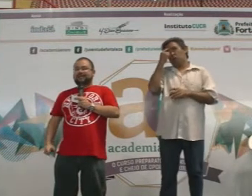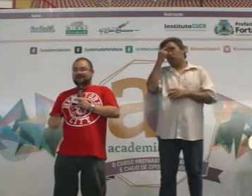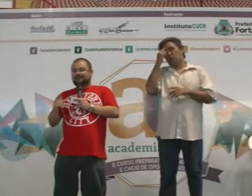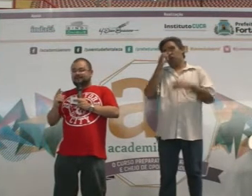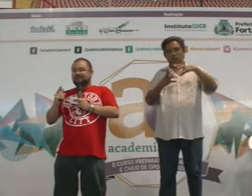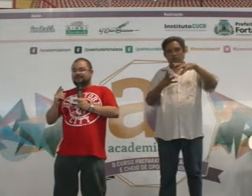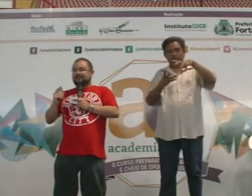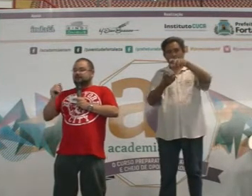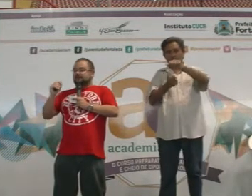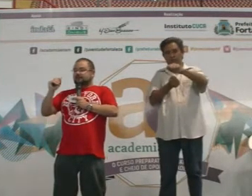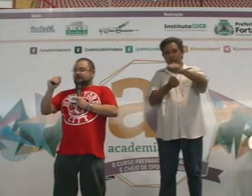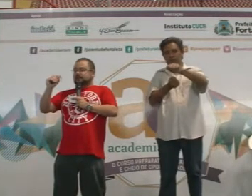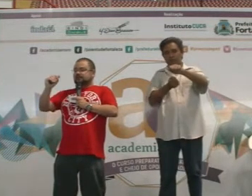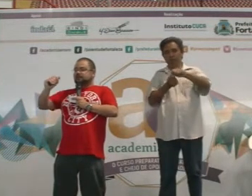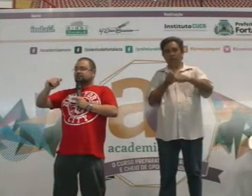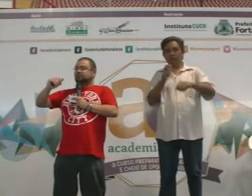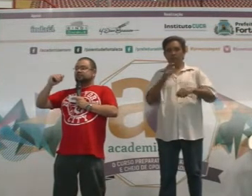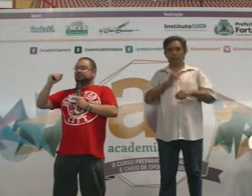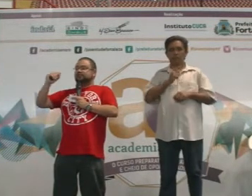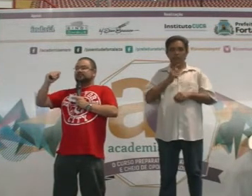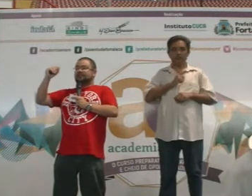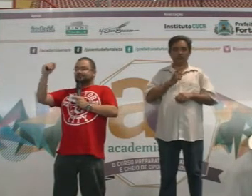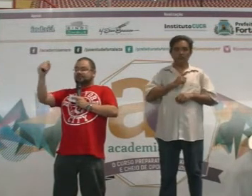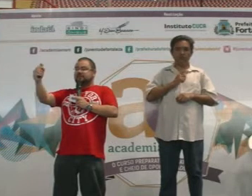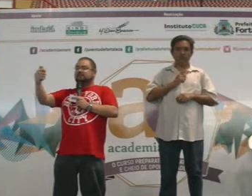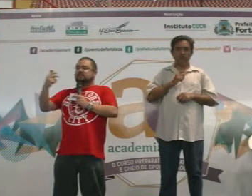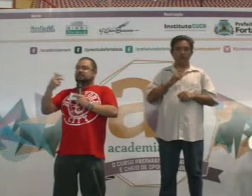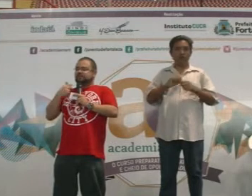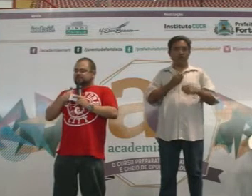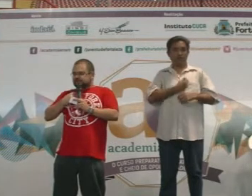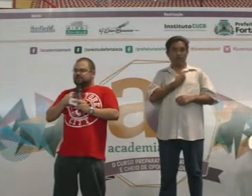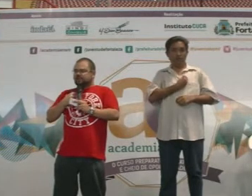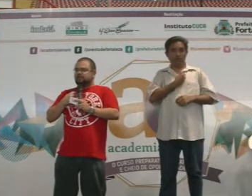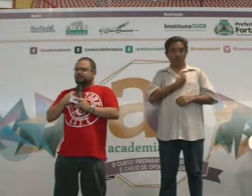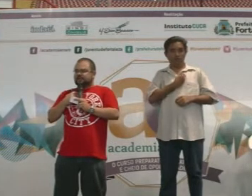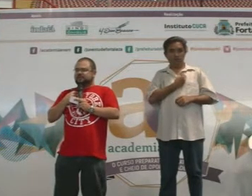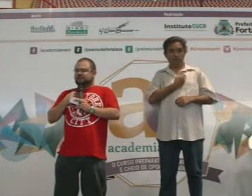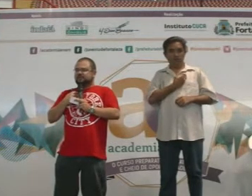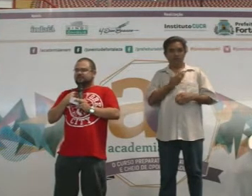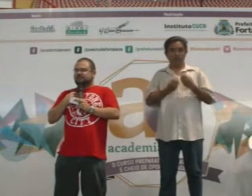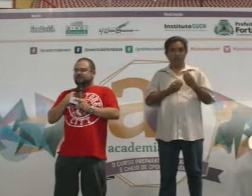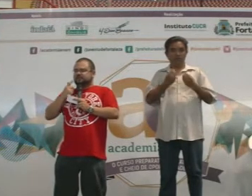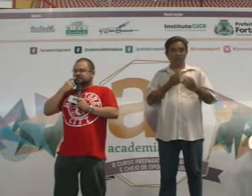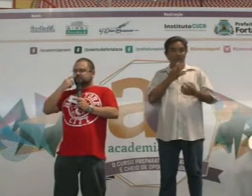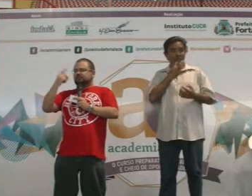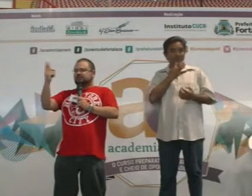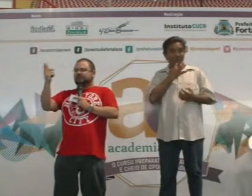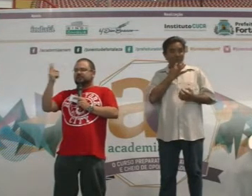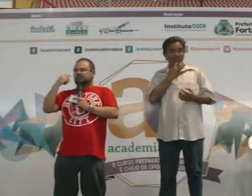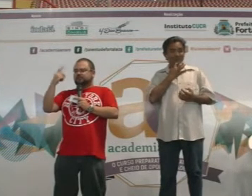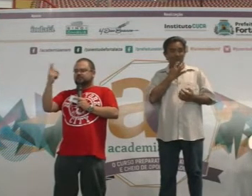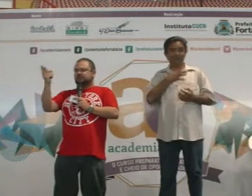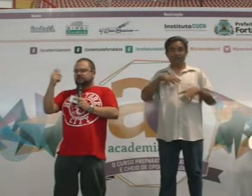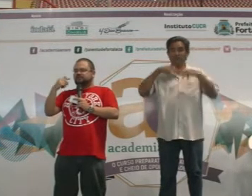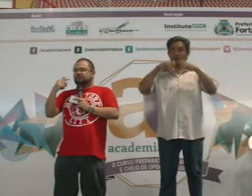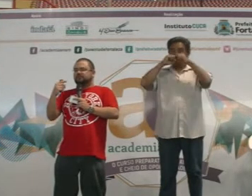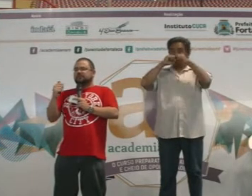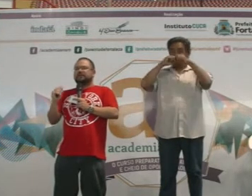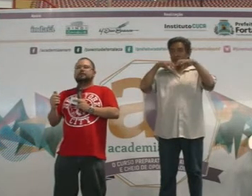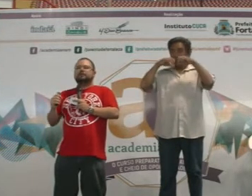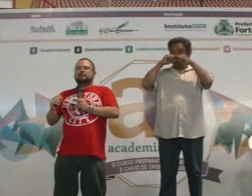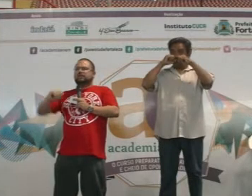que a Terra ela tem condições para a vida que nós conhecemos. Como é que a vida que nós conhecemos? A gente respira